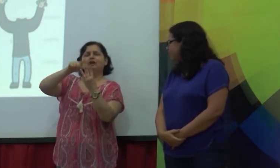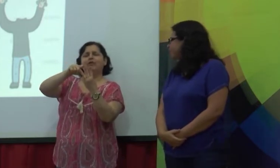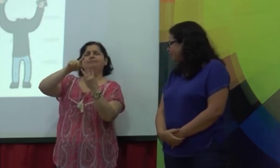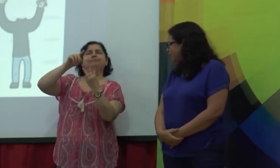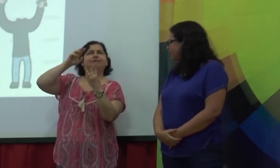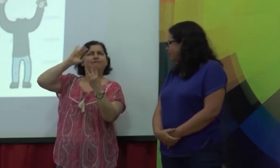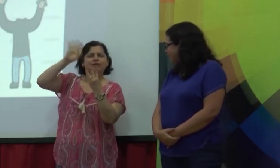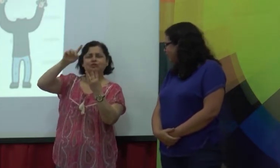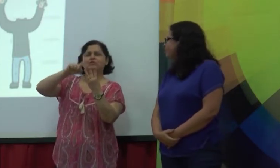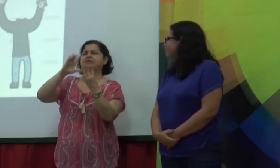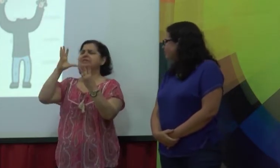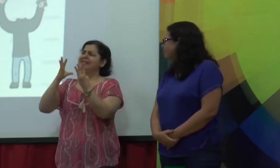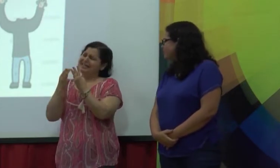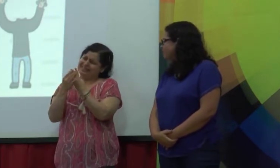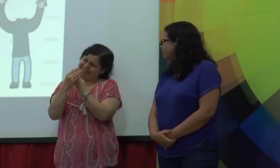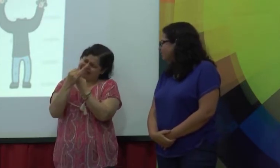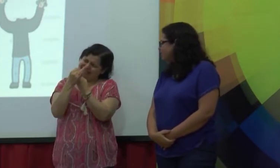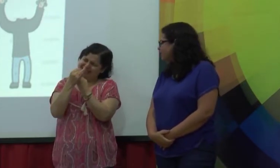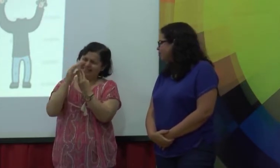Chico, ele usou